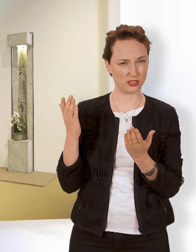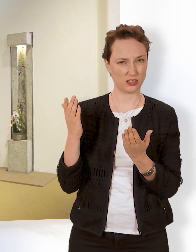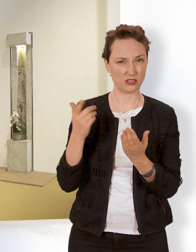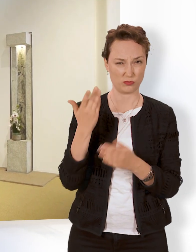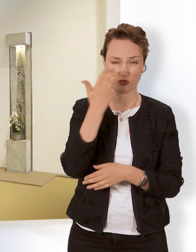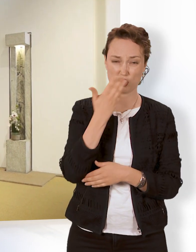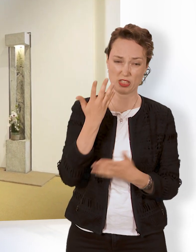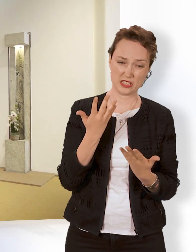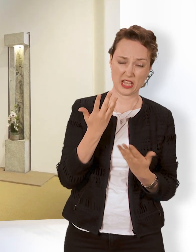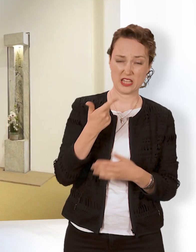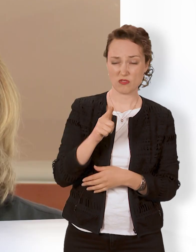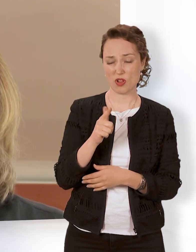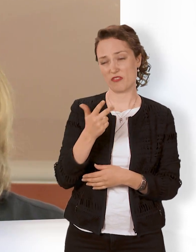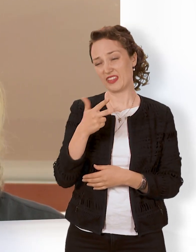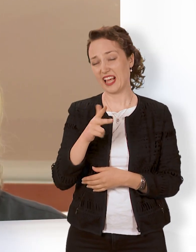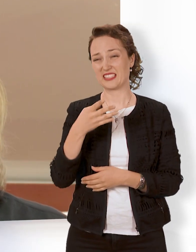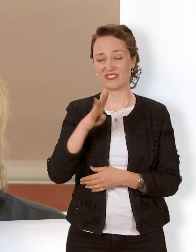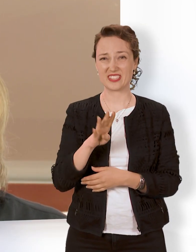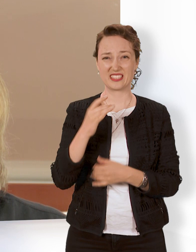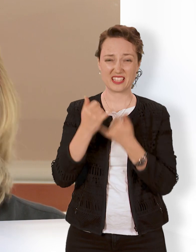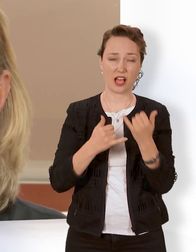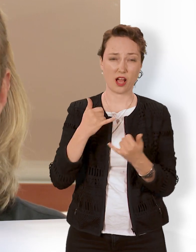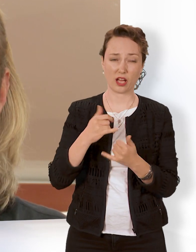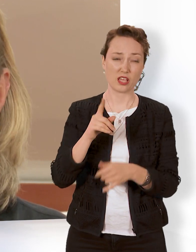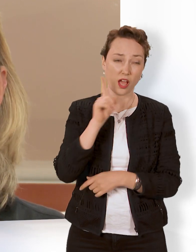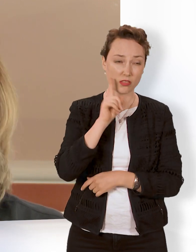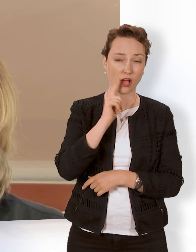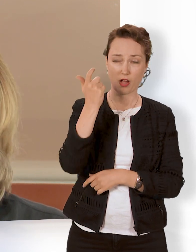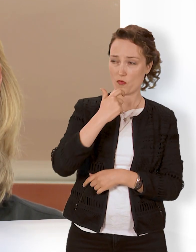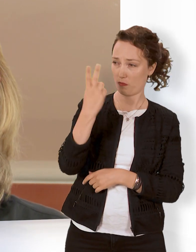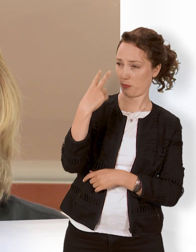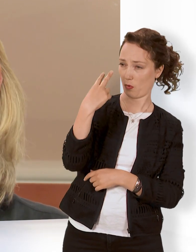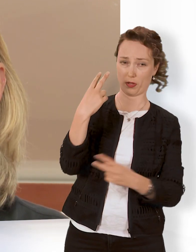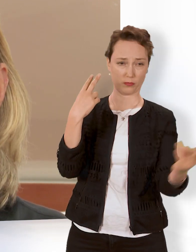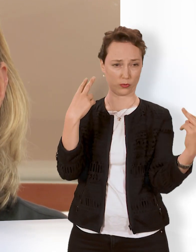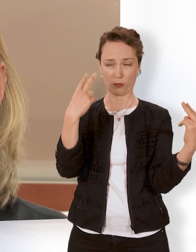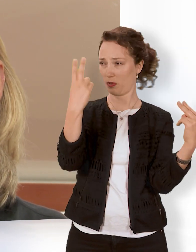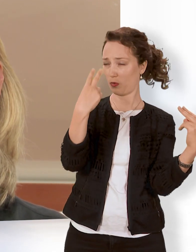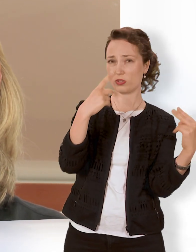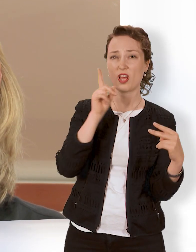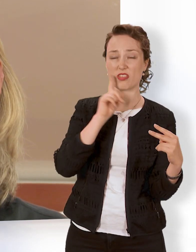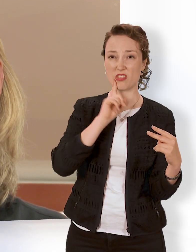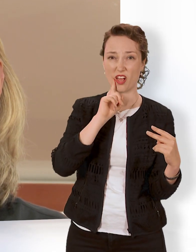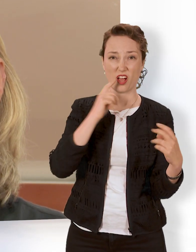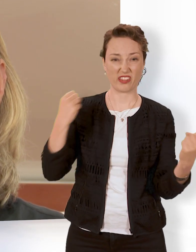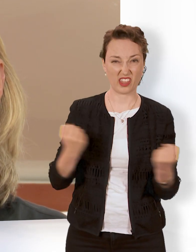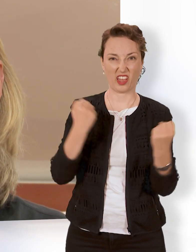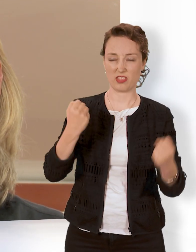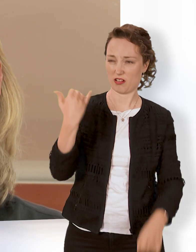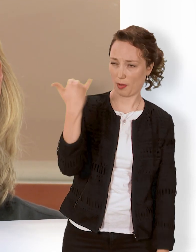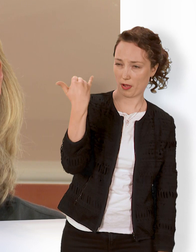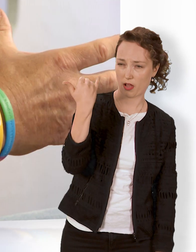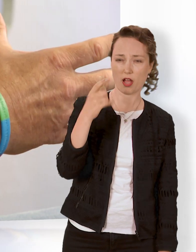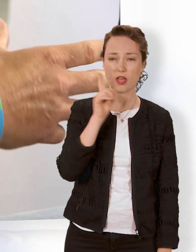Jahre, 13, 14 Jahre, jeden Tag beobachtet zu werden, jeden Tag, wie vorhin schon gesagt, im Training eine Kamera dabei, jeden